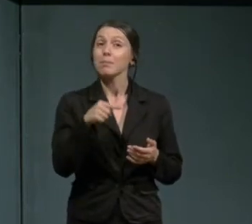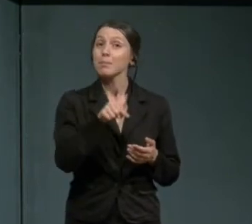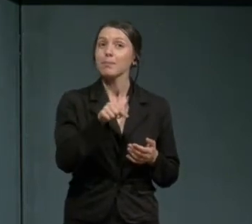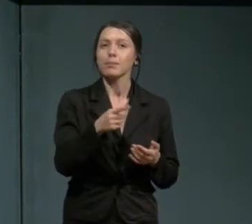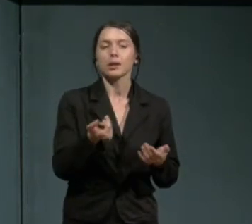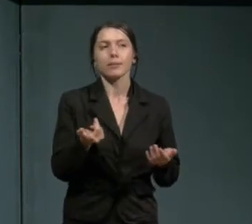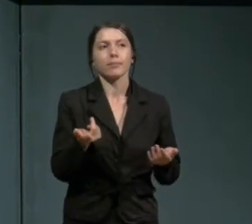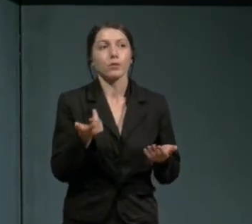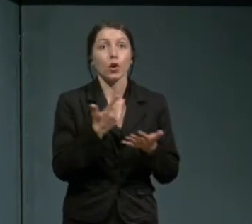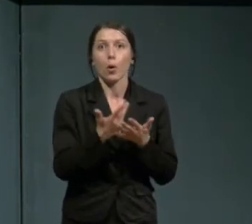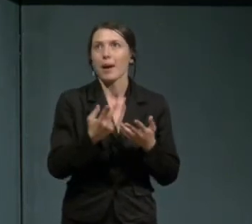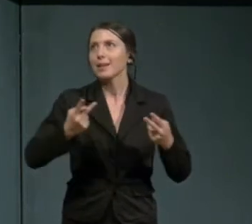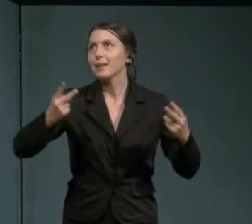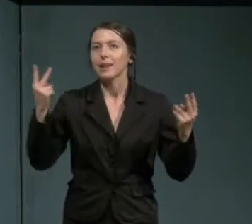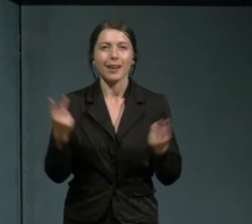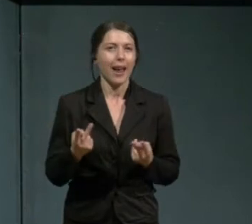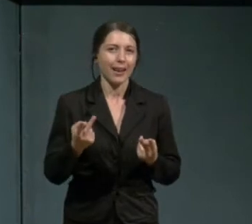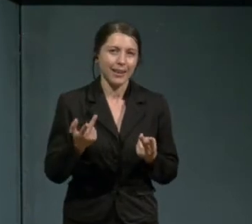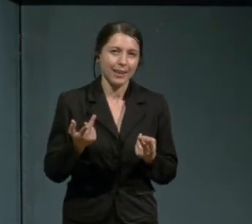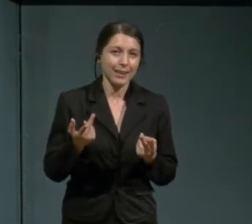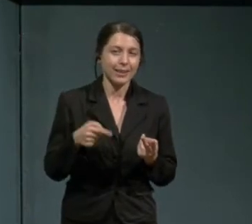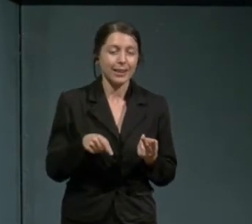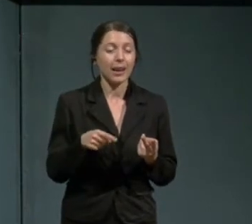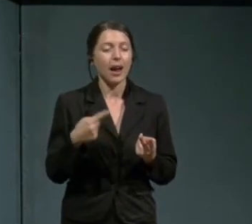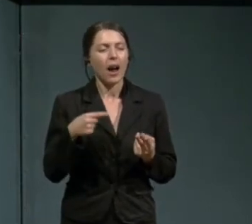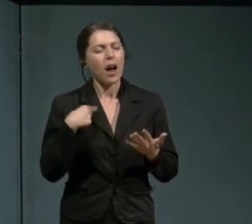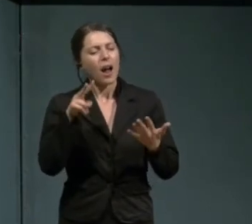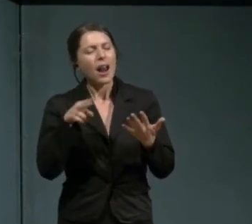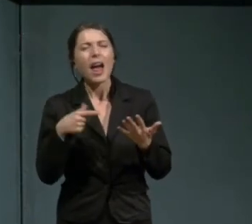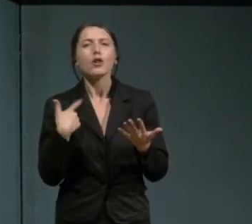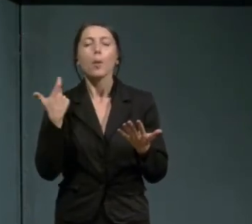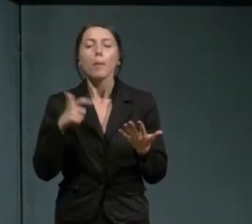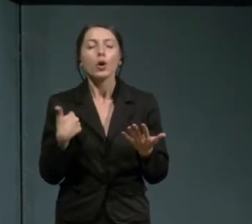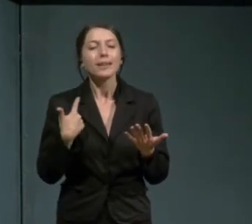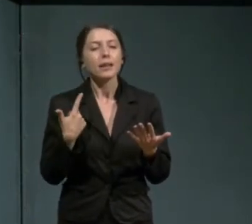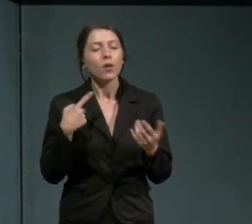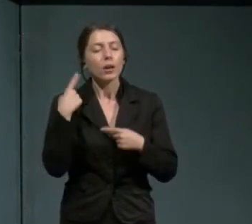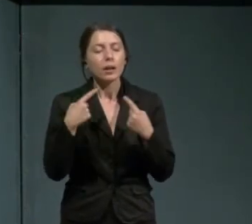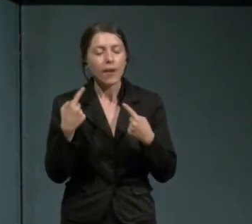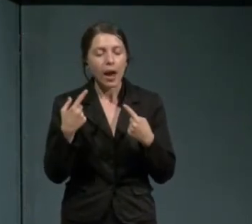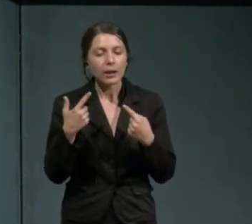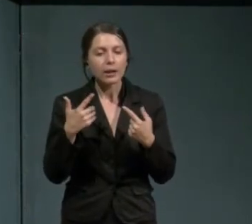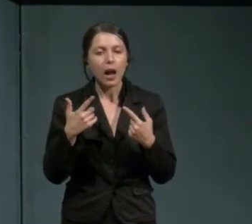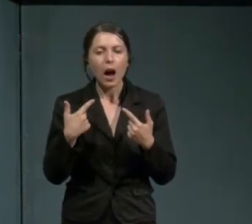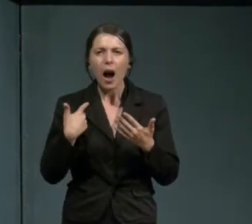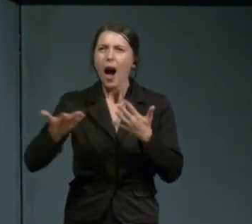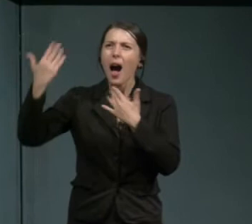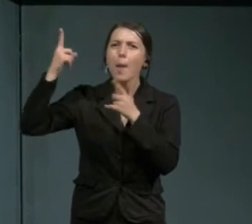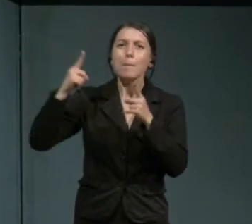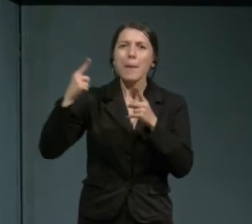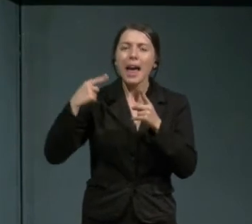piuttosto realistici realisti e gli eletti per poter accedere ad altri tempi ad altre realtà